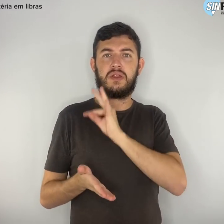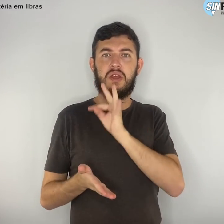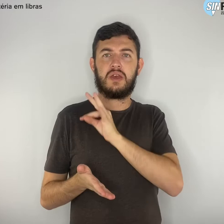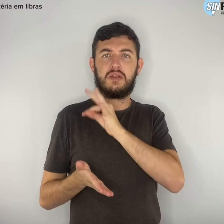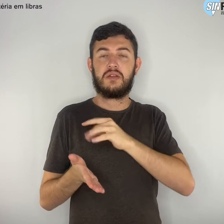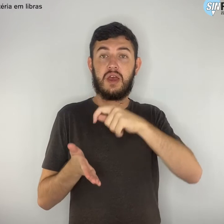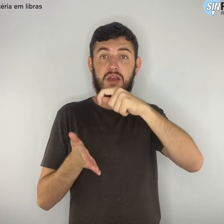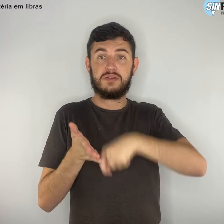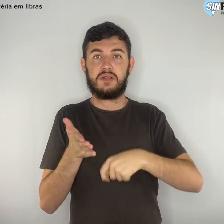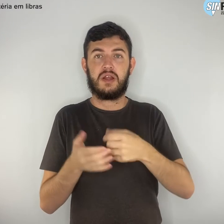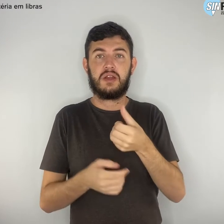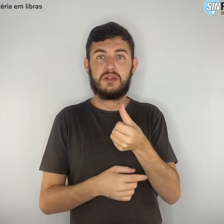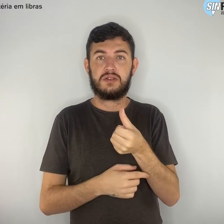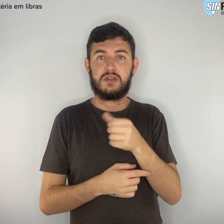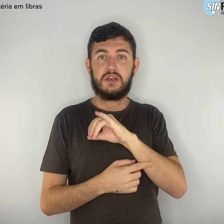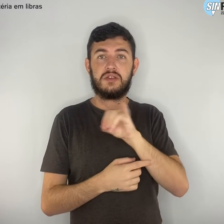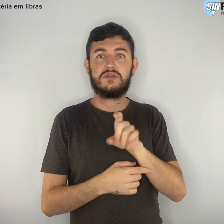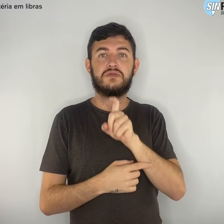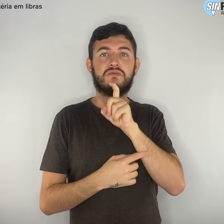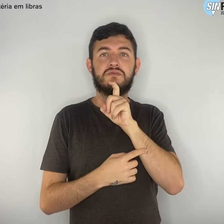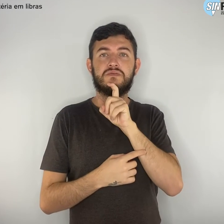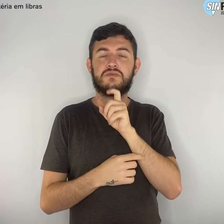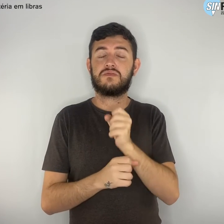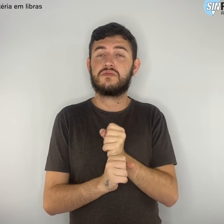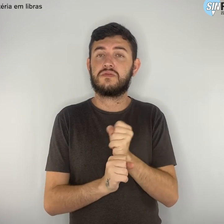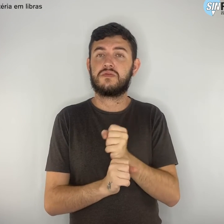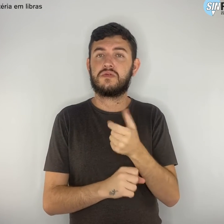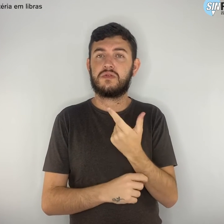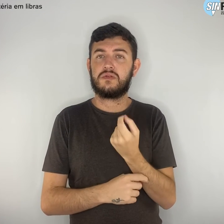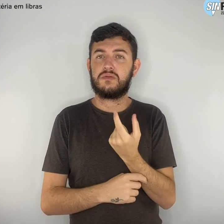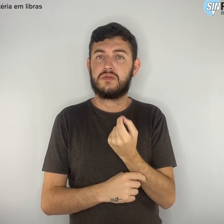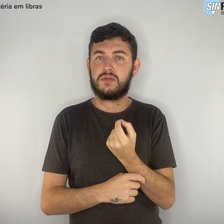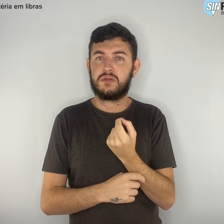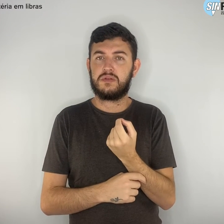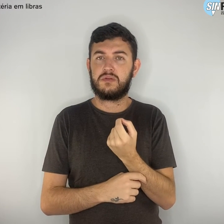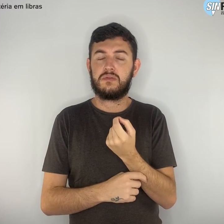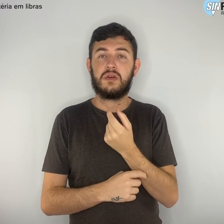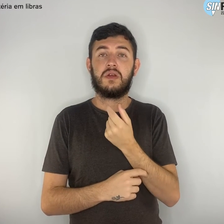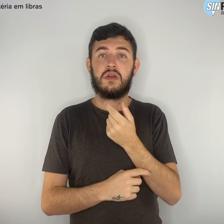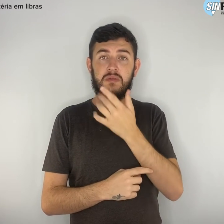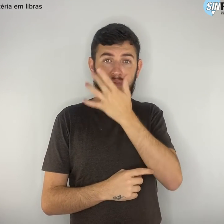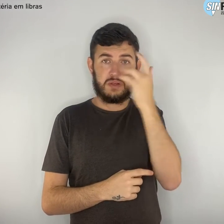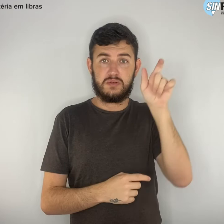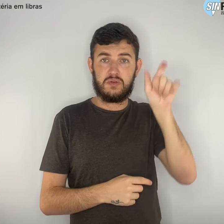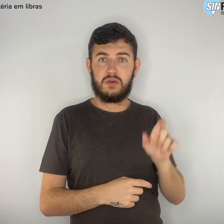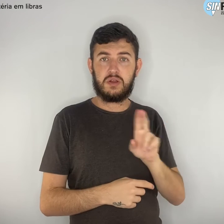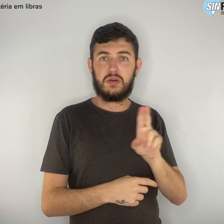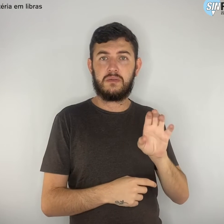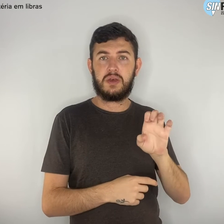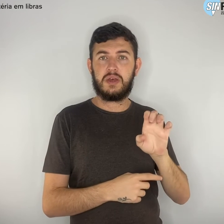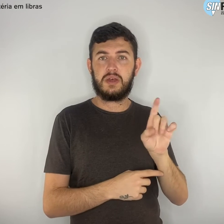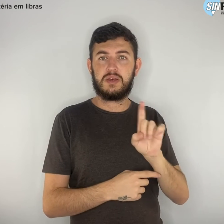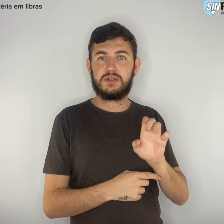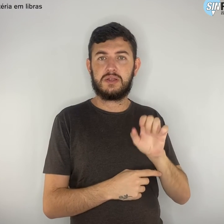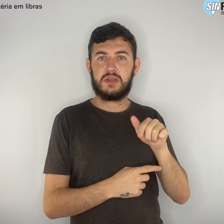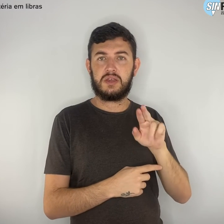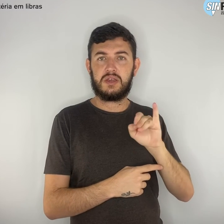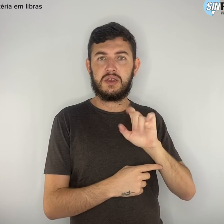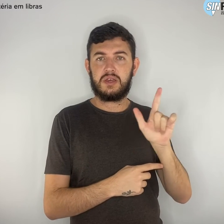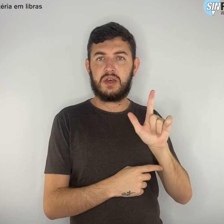em 6 de julho de 2020 por Ezequiel Roque, ex-secretário adjunto da